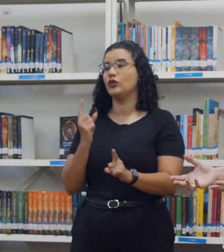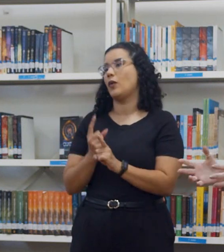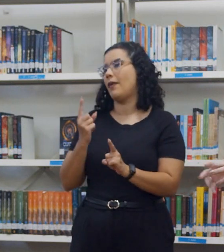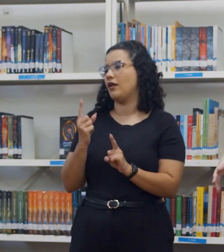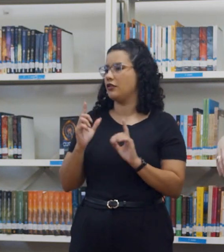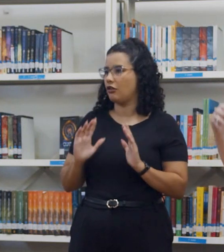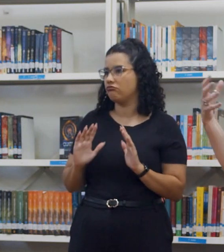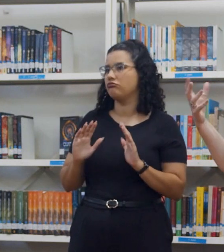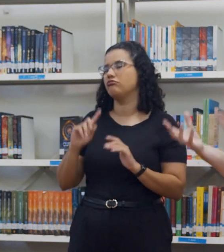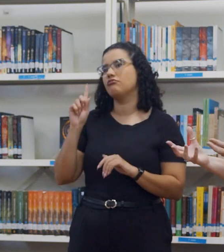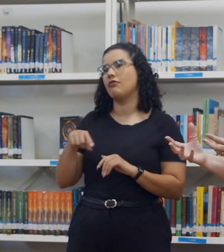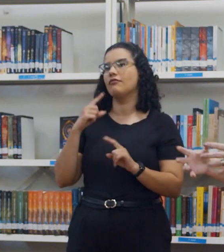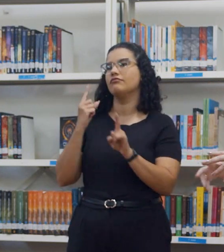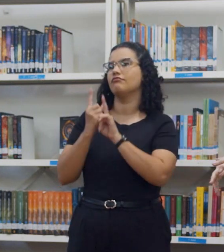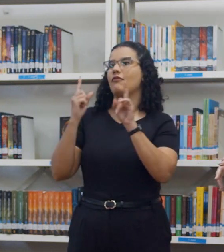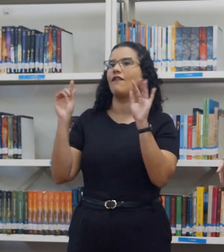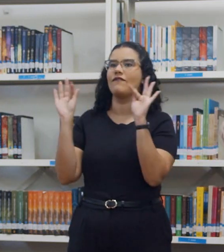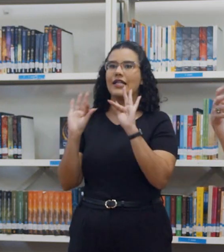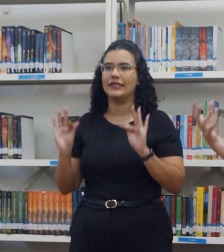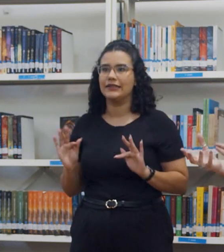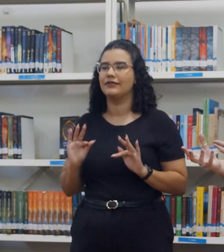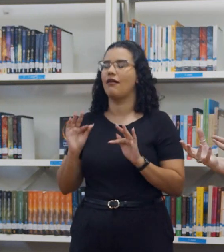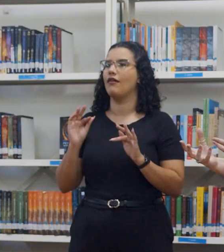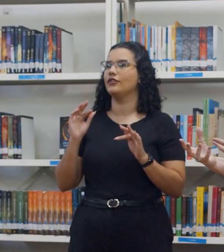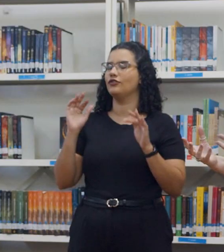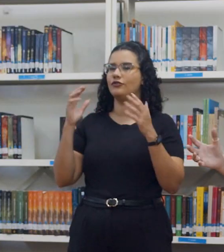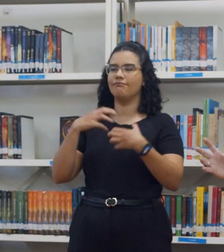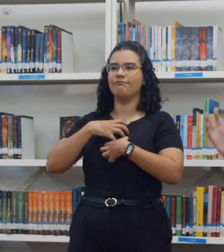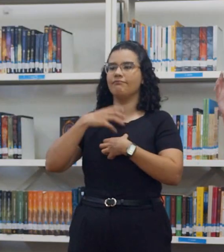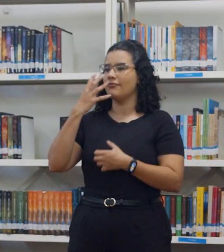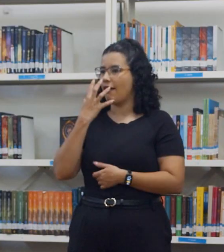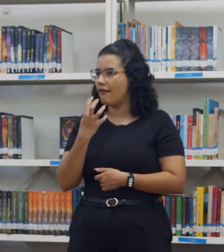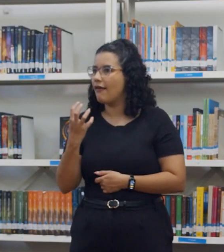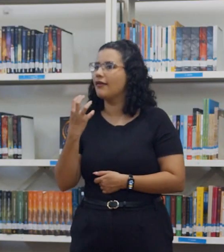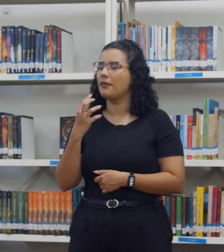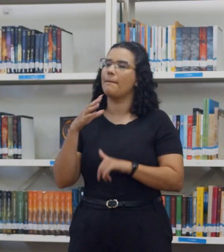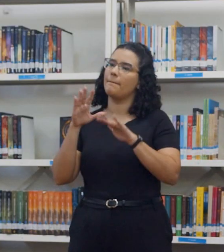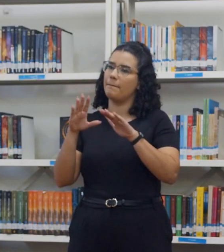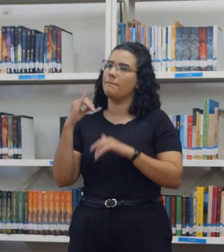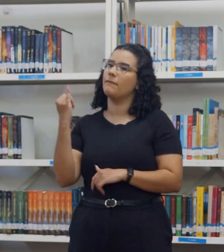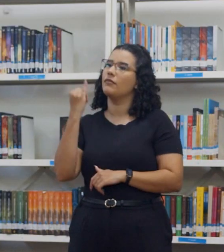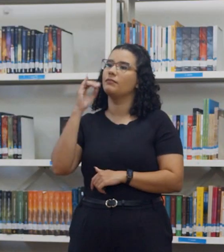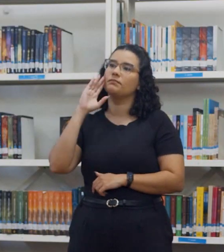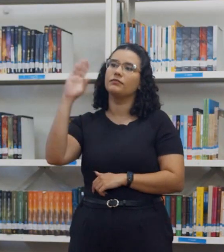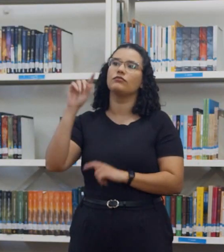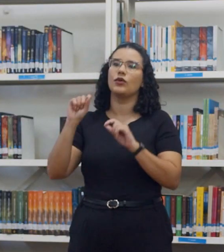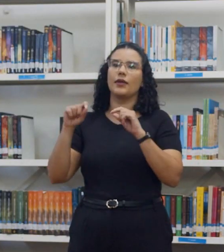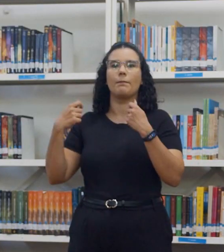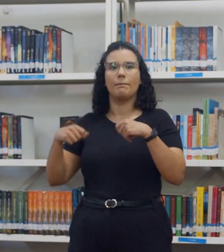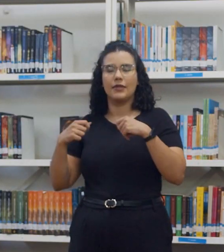descoberta, uma felicidade, um encantamento. O que importa é que tem que ter